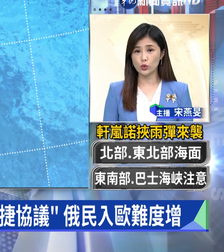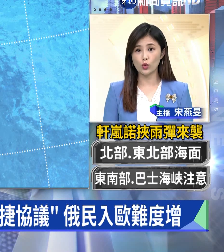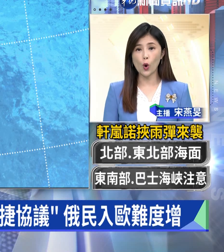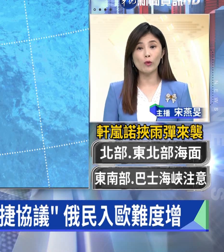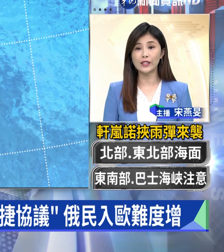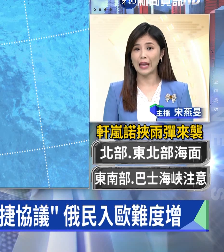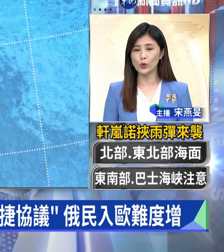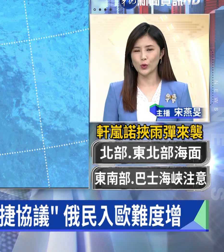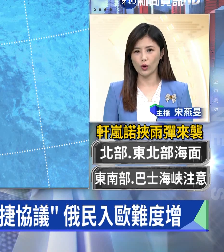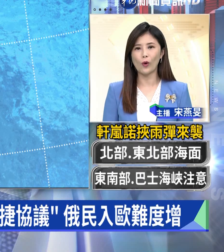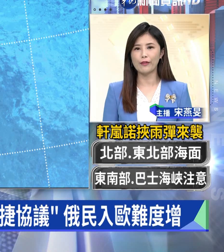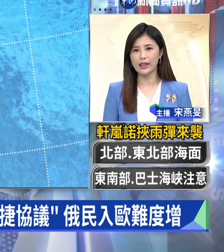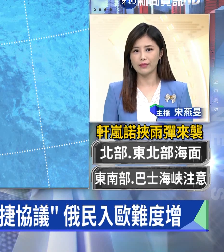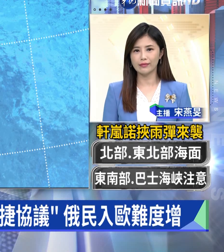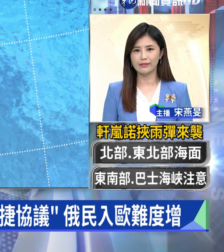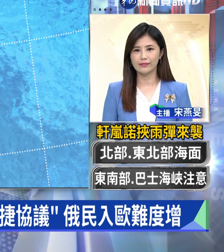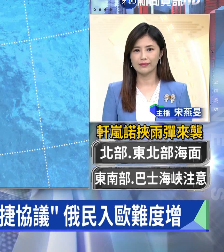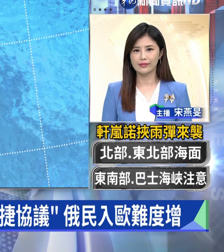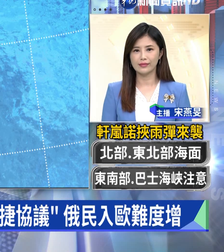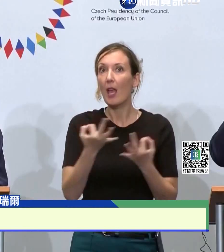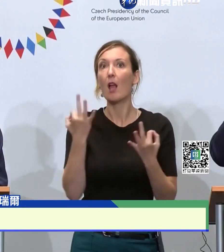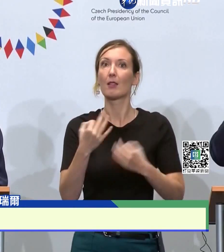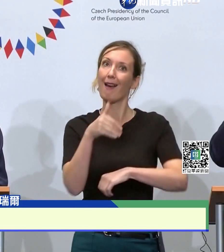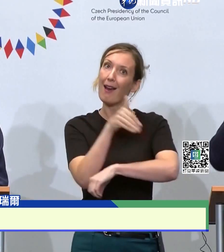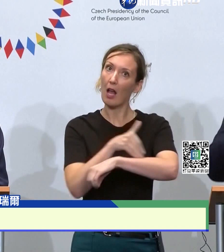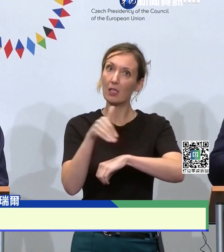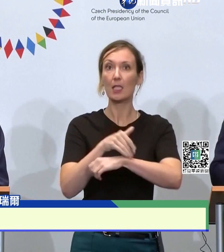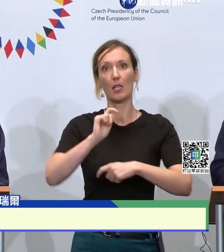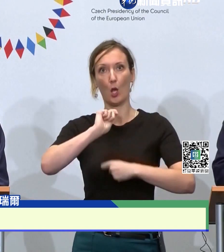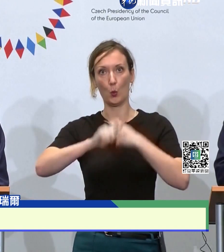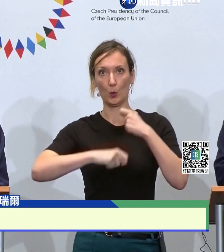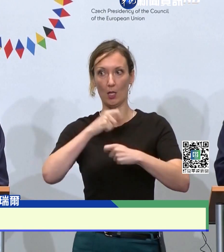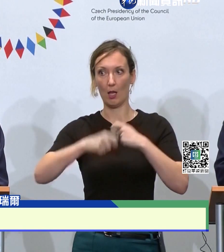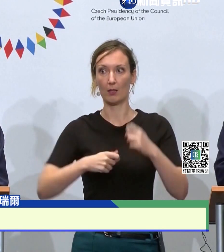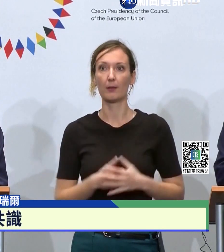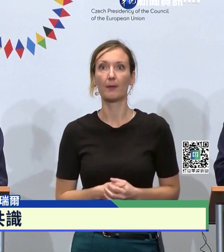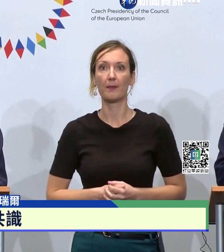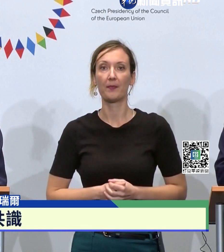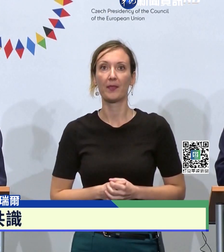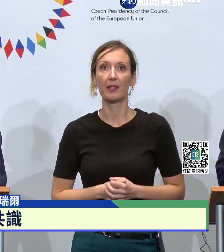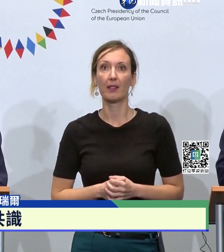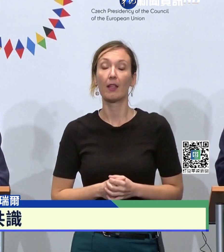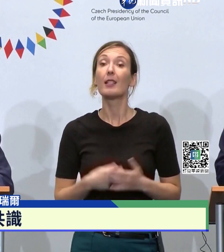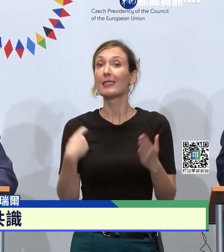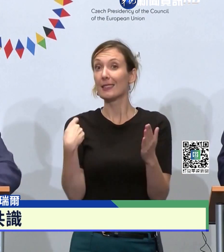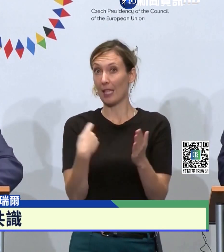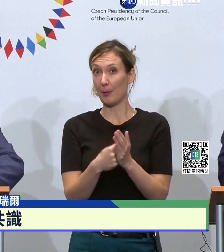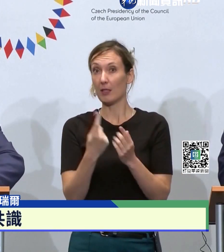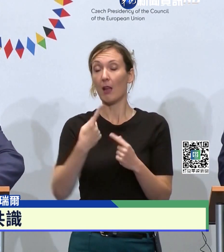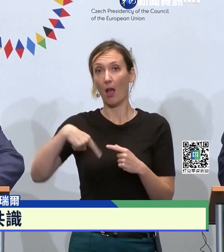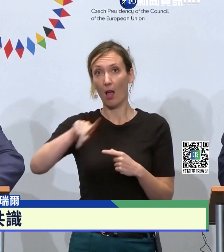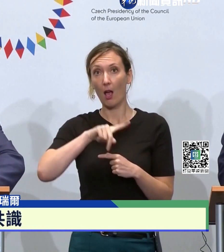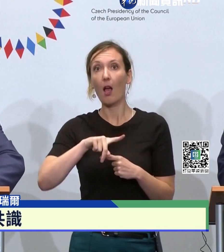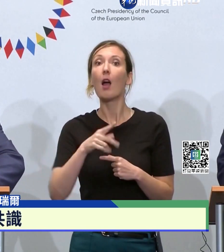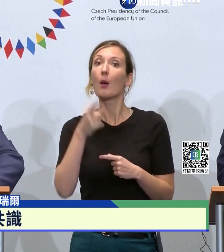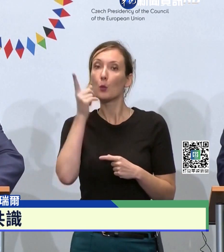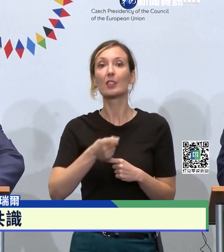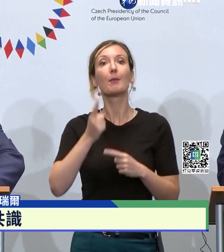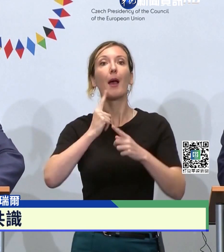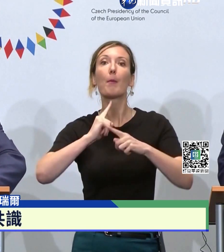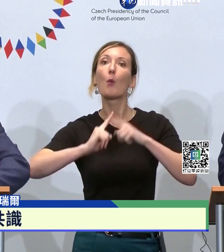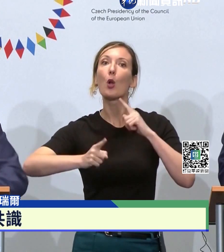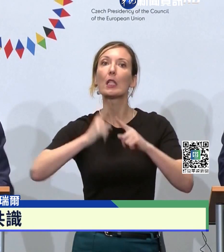公民进入欧盟的难度跟花费。 Let me try to summarize in concrete terms what we